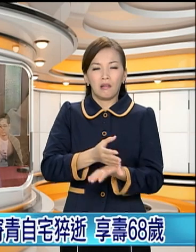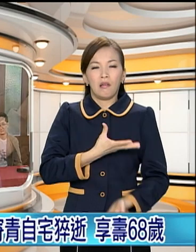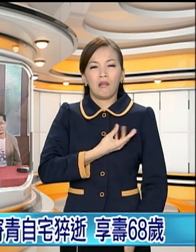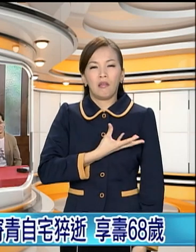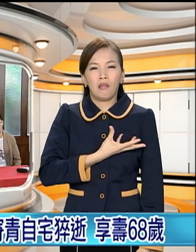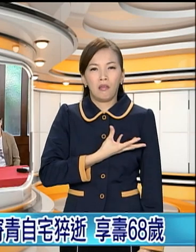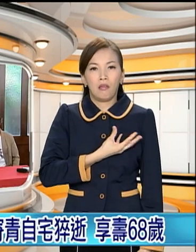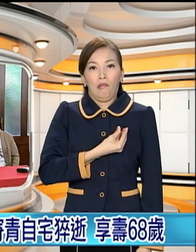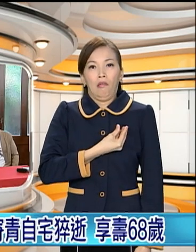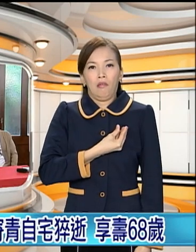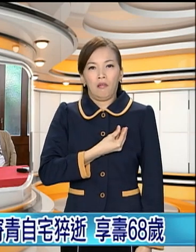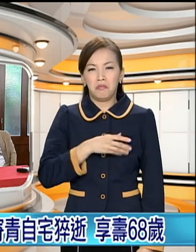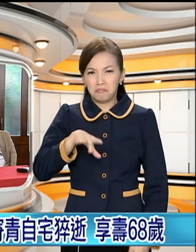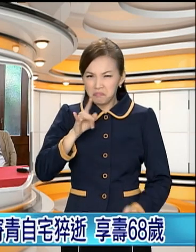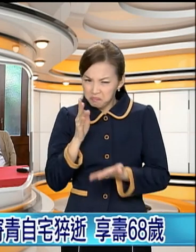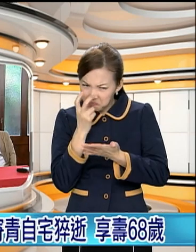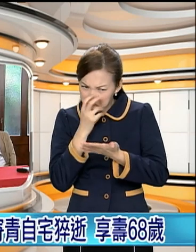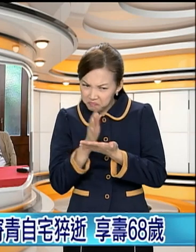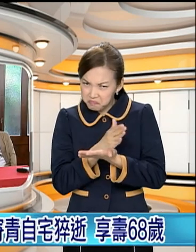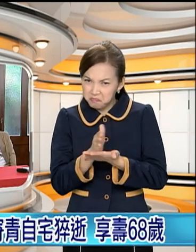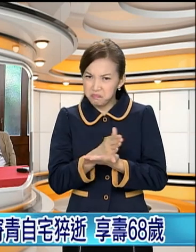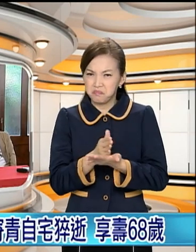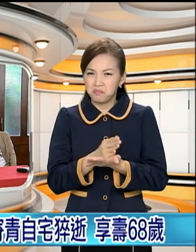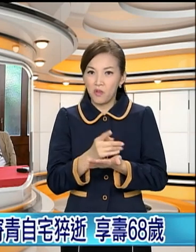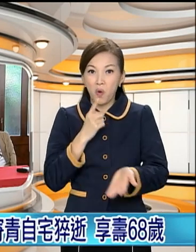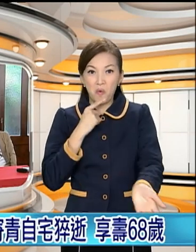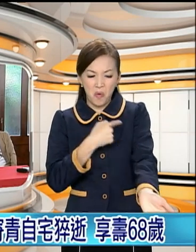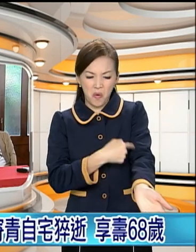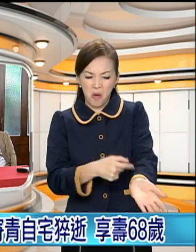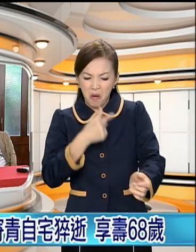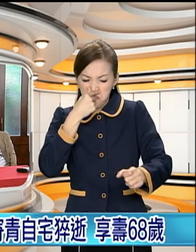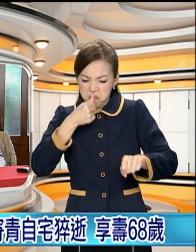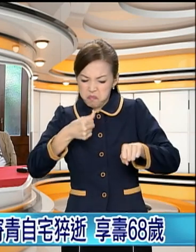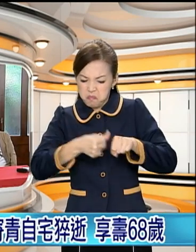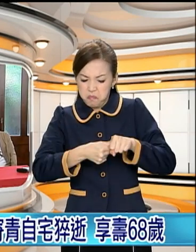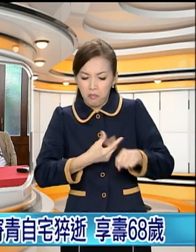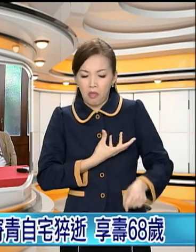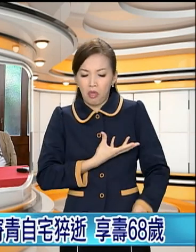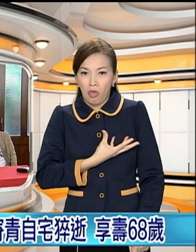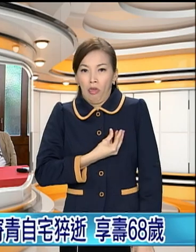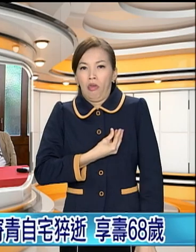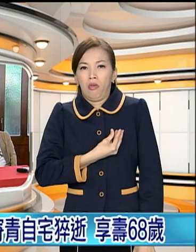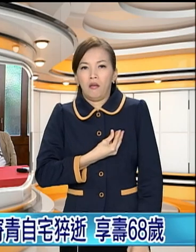初步研判是心肌梗塞猝死享受六十八歲